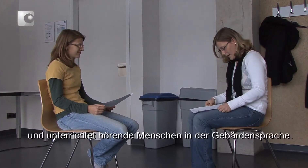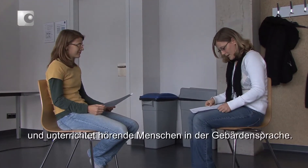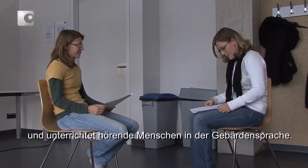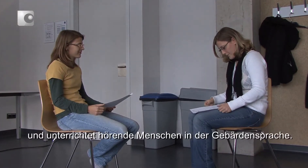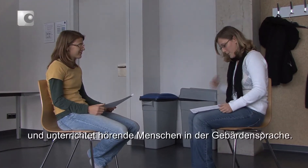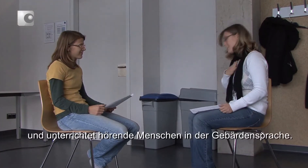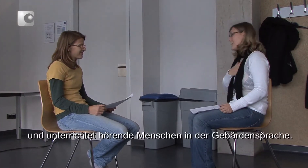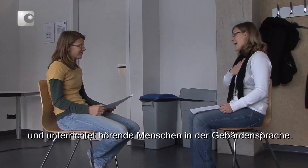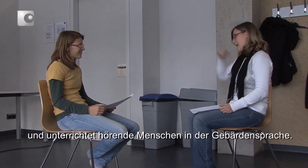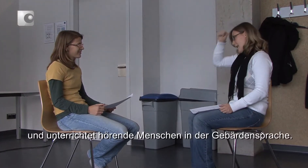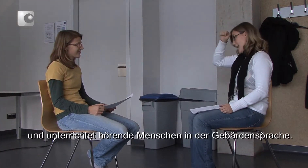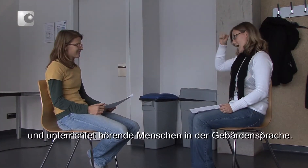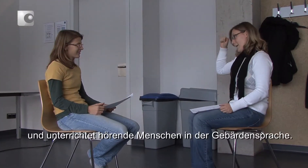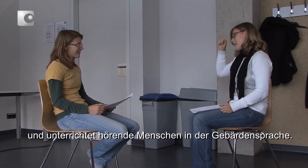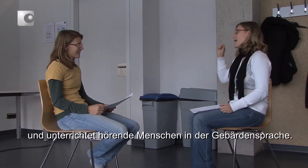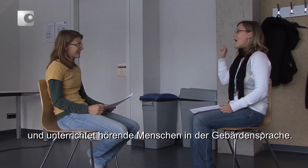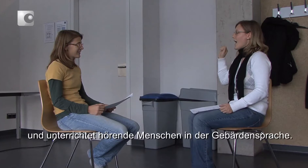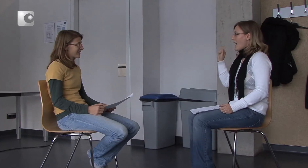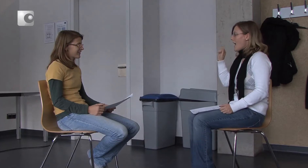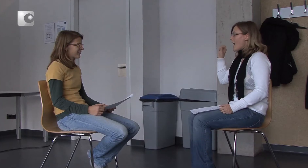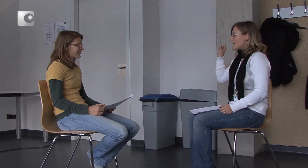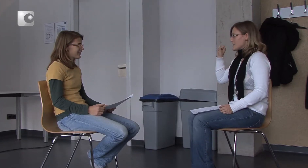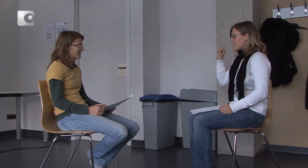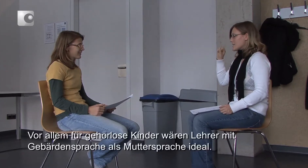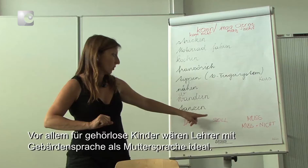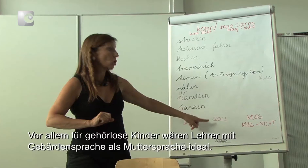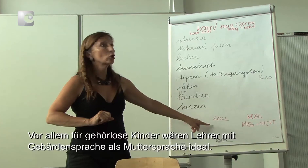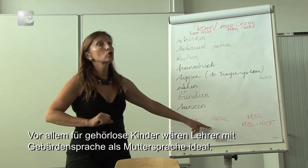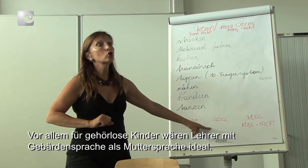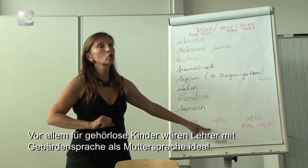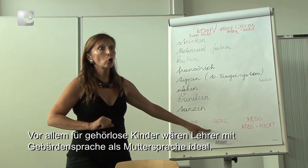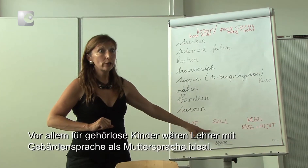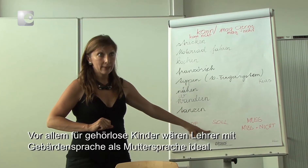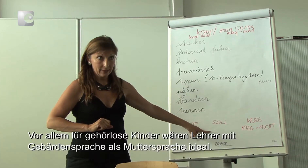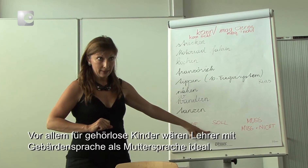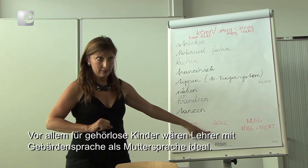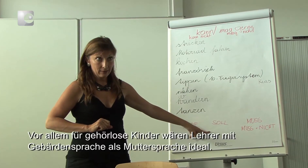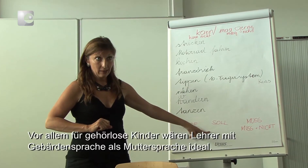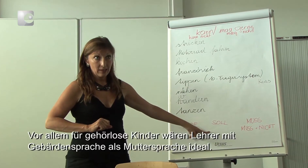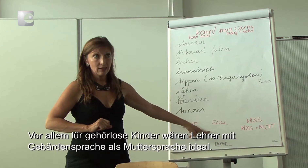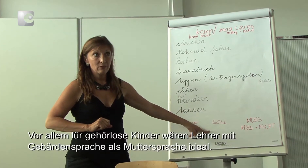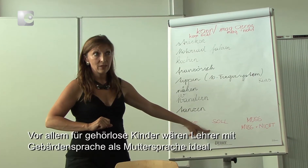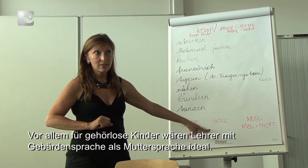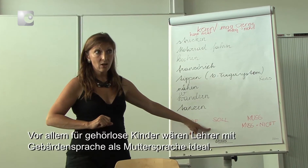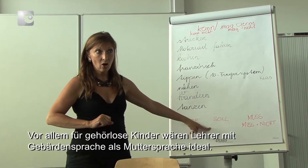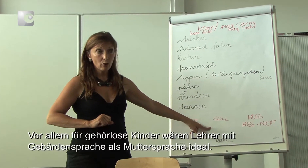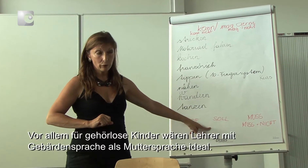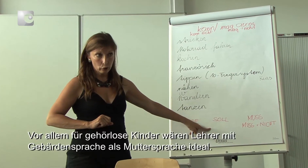unterrichtet hörende Menschen in der Gebärdensprache. Vor allem für gehörlose Kinder wären Lehrer mit Gebärdensprache als